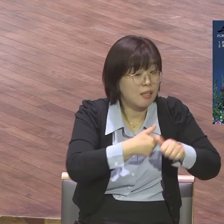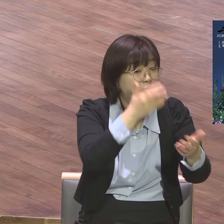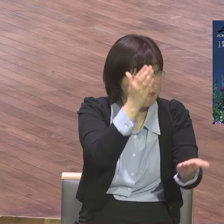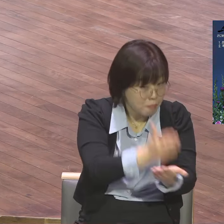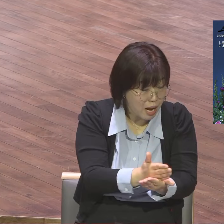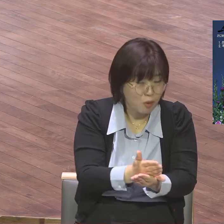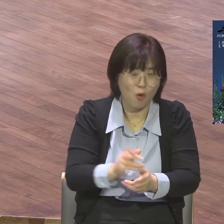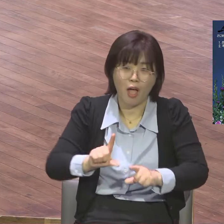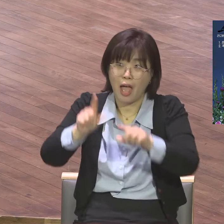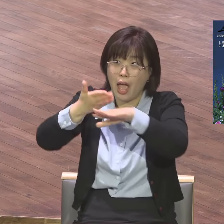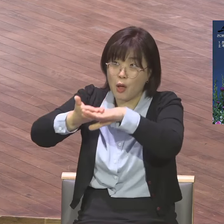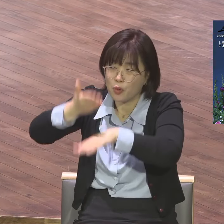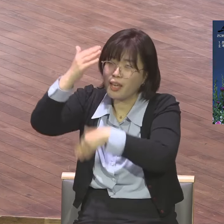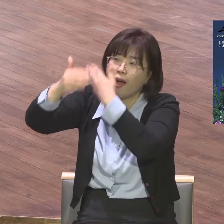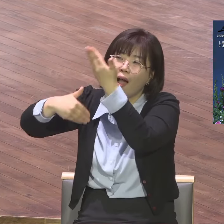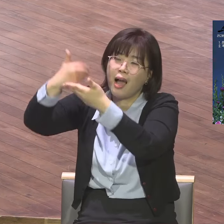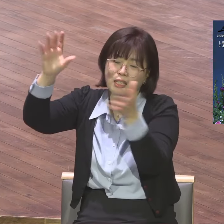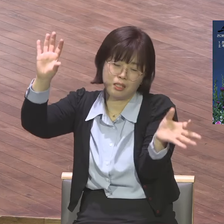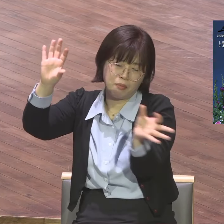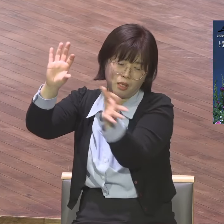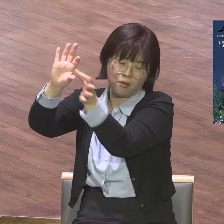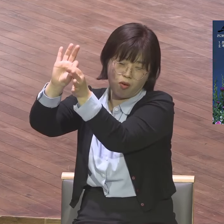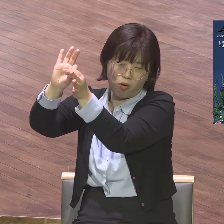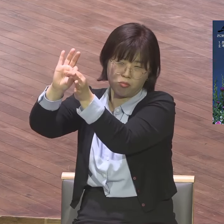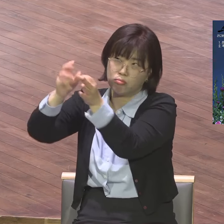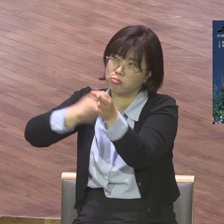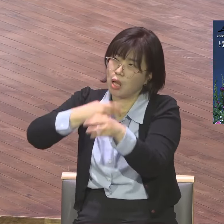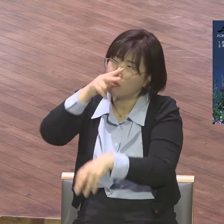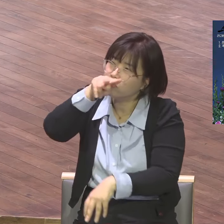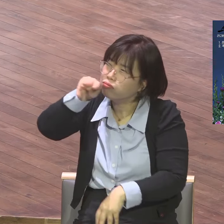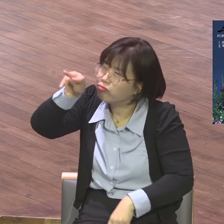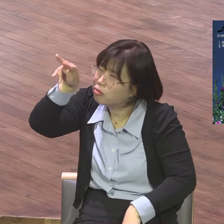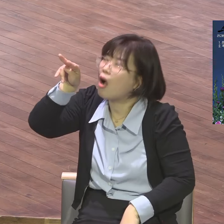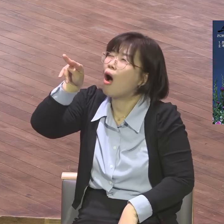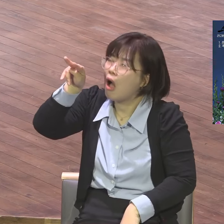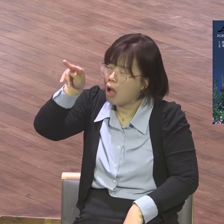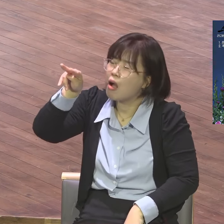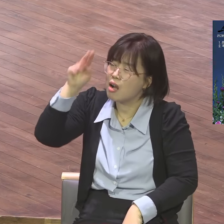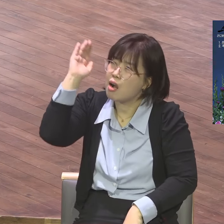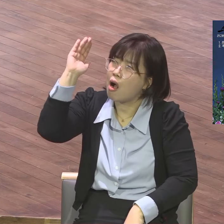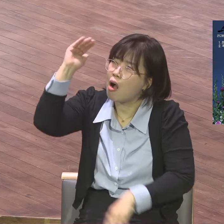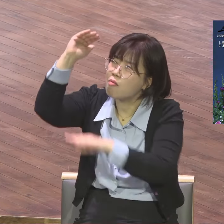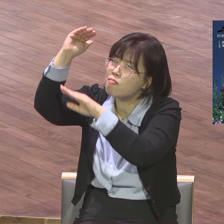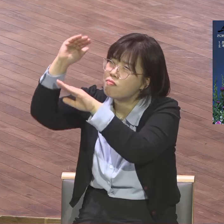그렇지 않을 바에 교회 말 나옵니까? 말라고 시간 내 일생을 다리고 헌신합니까?